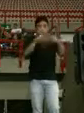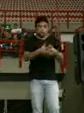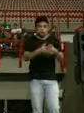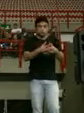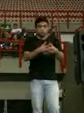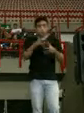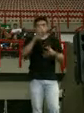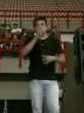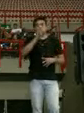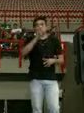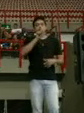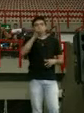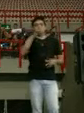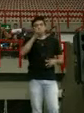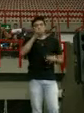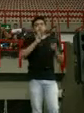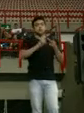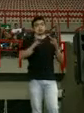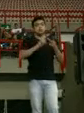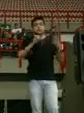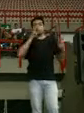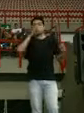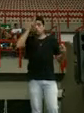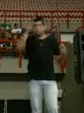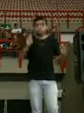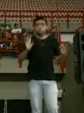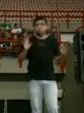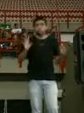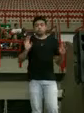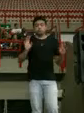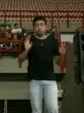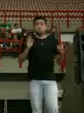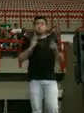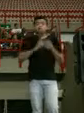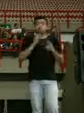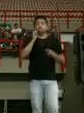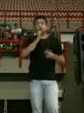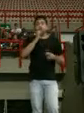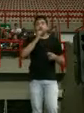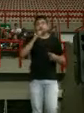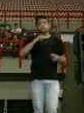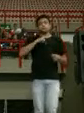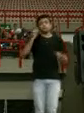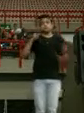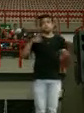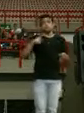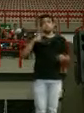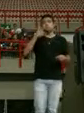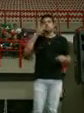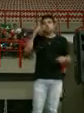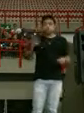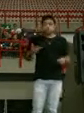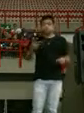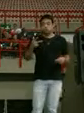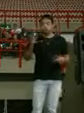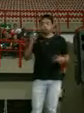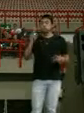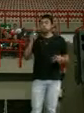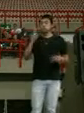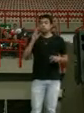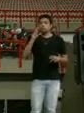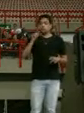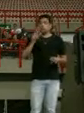é volume, o que é intensidade, com voz aguda. A mulher, ela pode falar num volume intenso ou